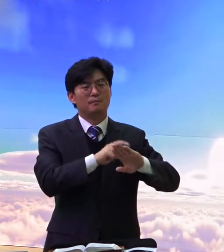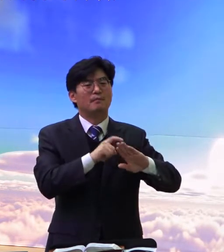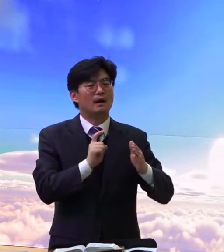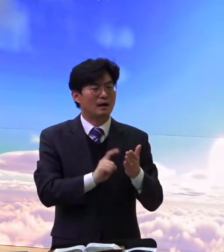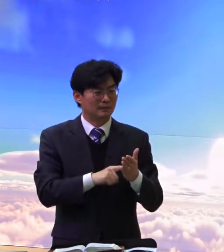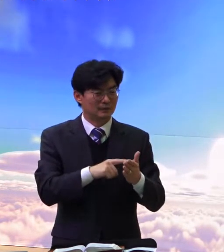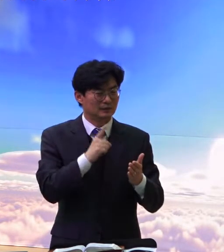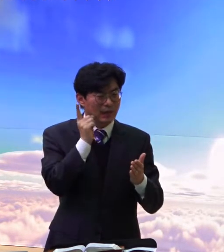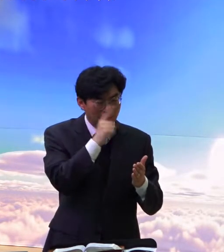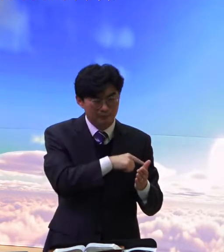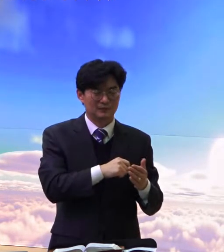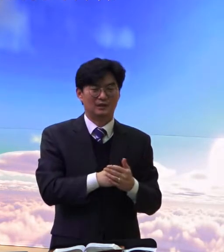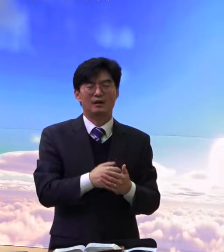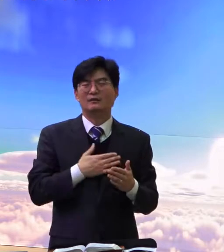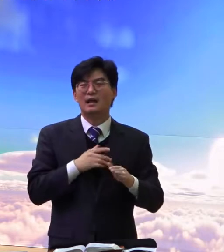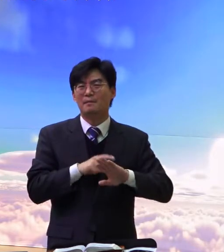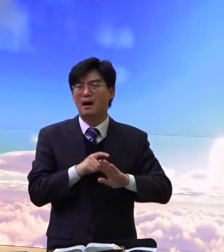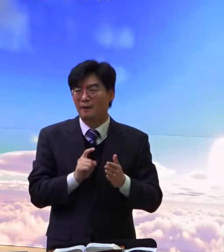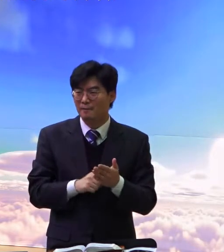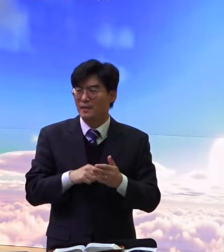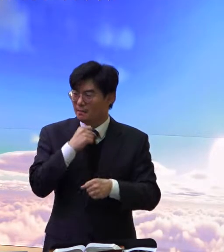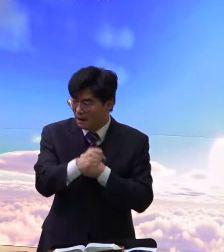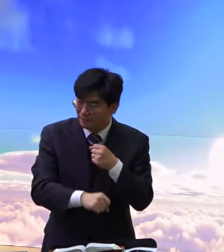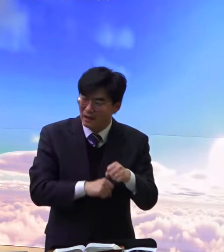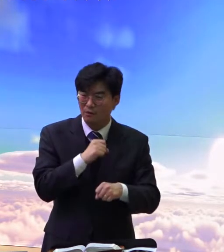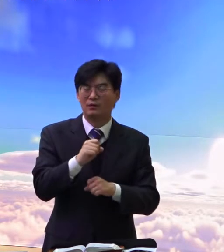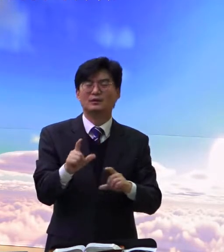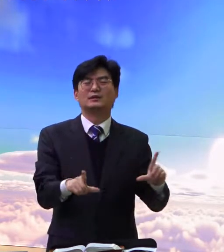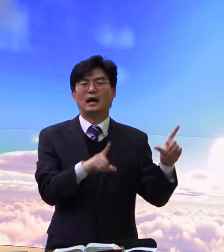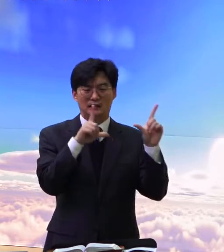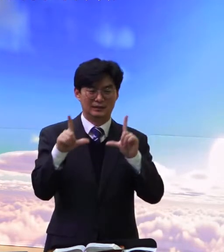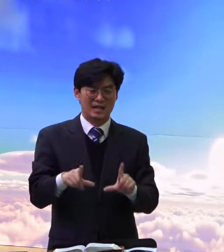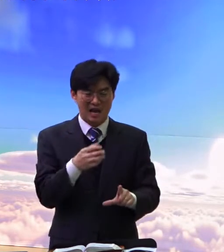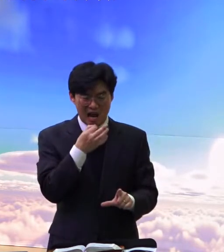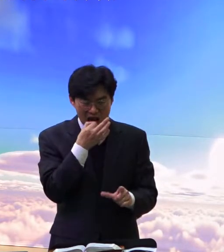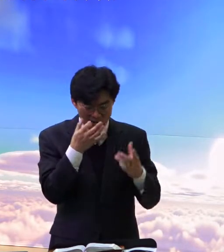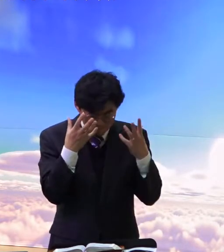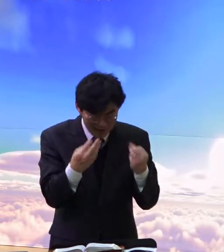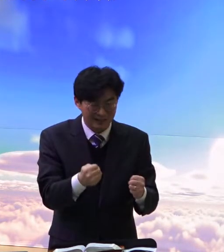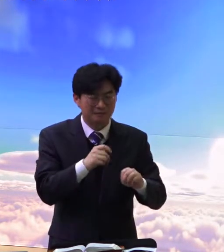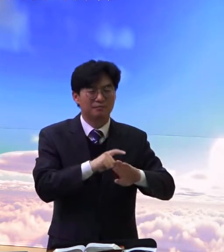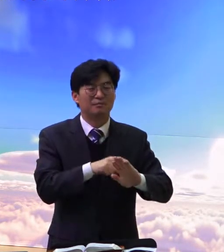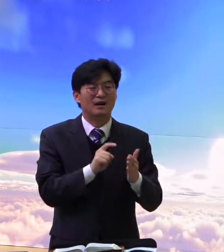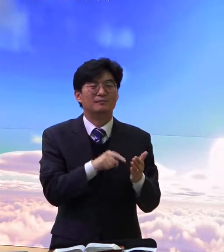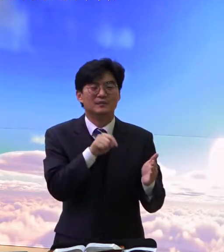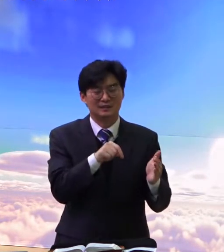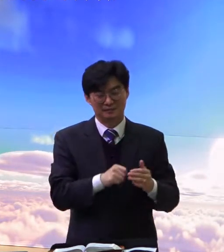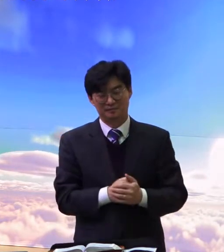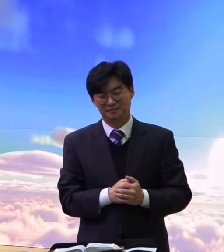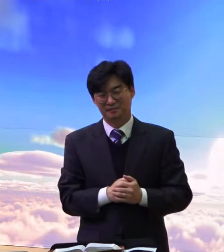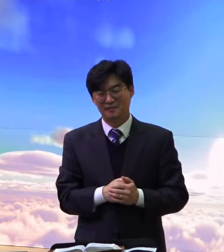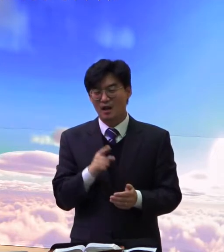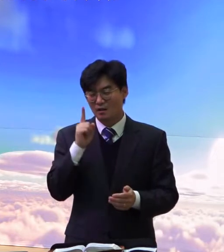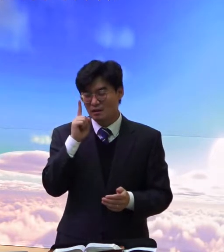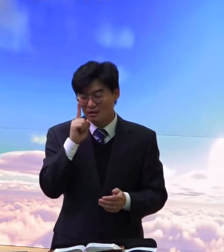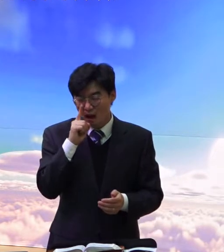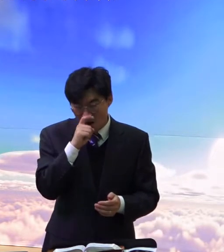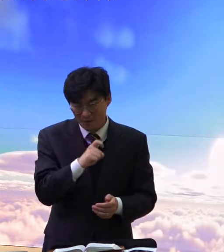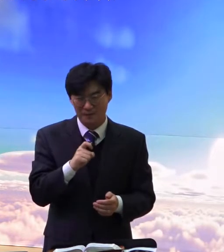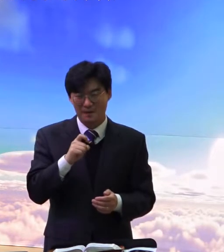등지고 내 마음과 내 뜻대로 내가 왕 되어서 살아가려고 하는 우리의 마음은 언제나 더럽고 추하고 악하고 그